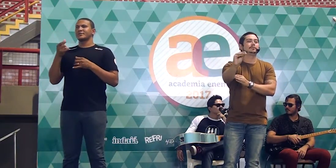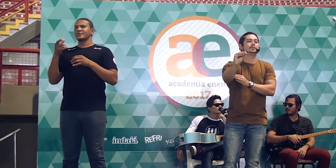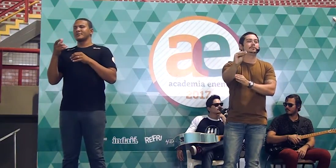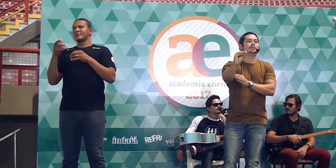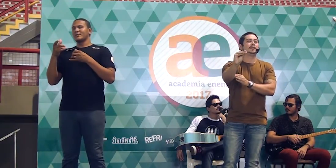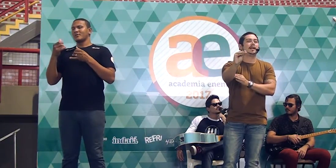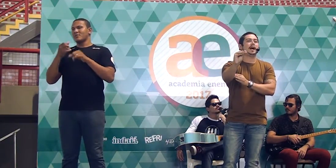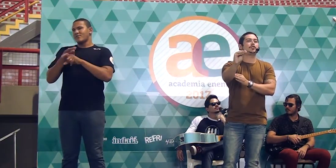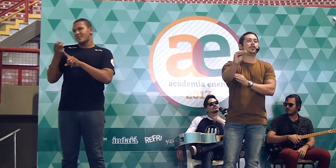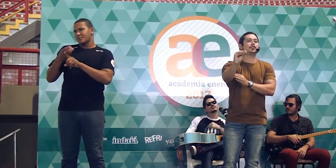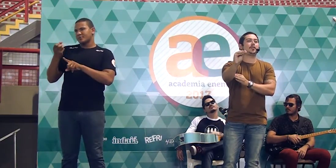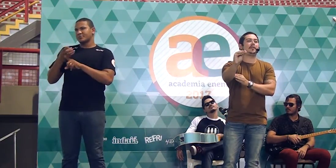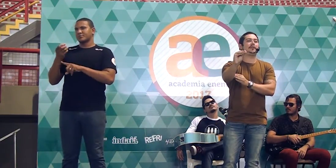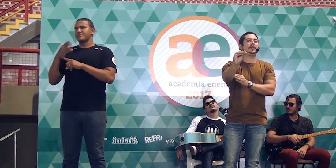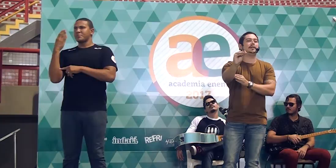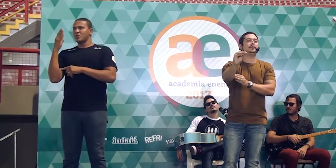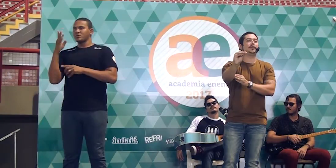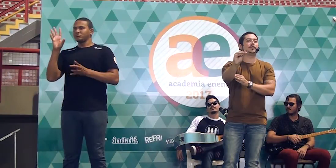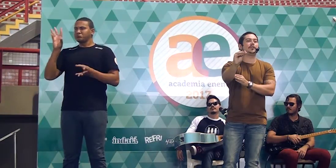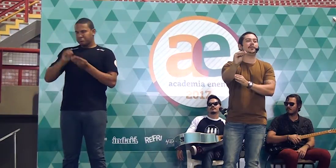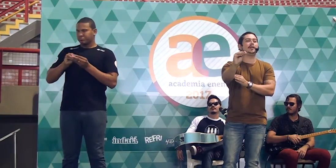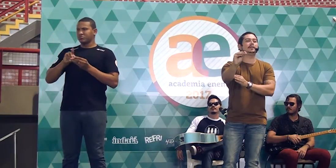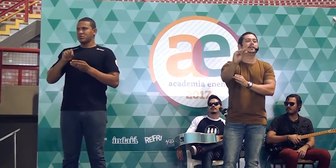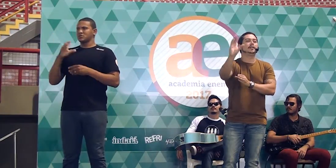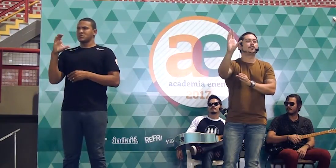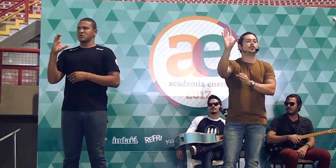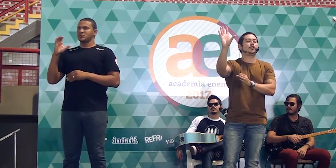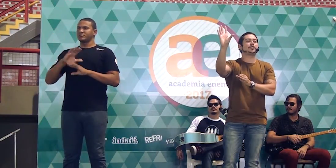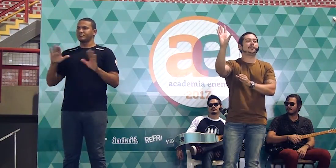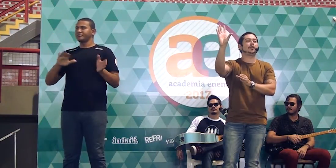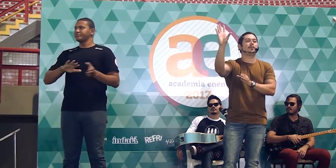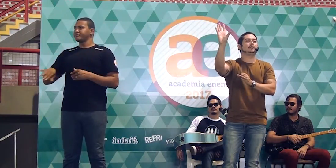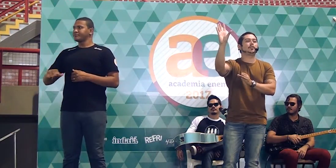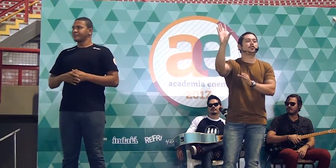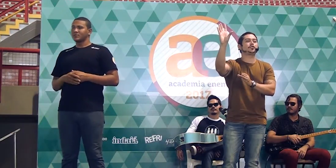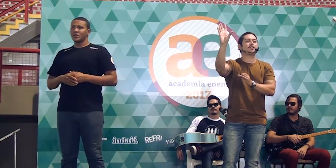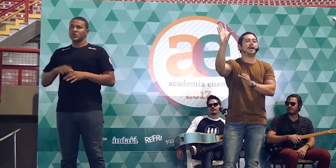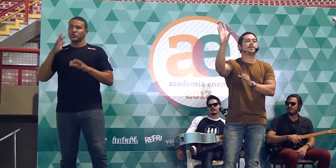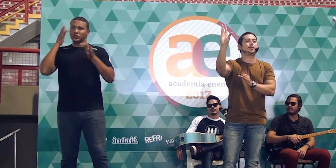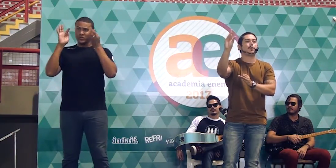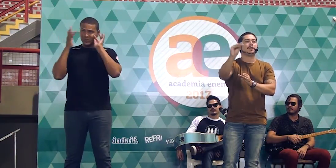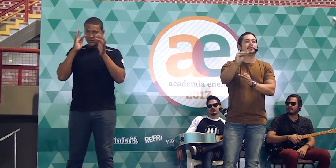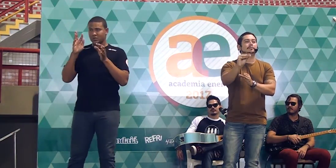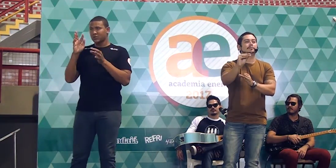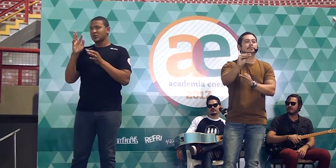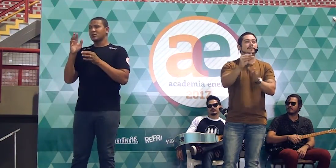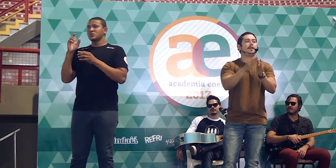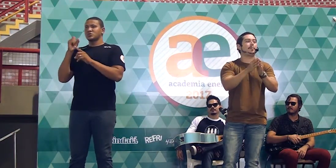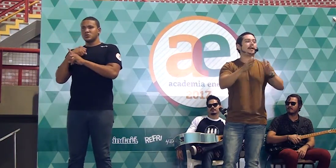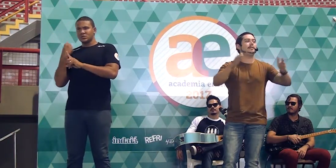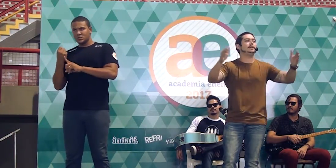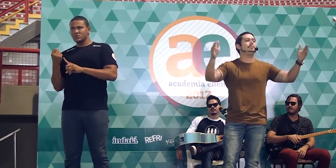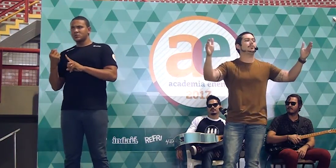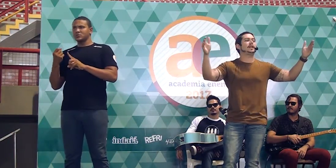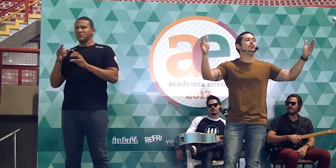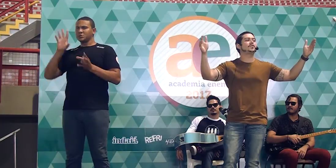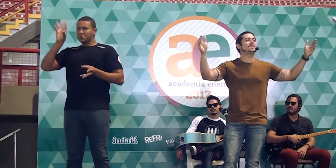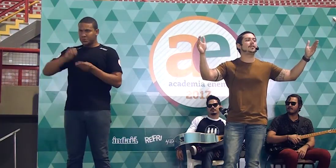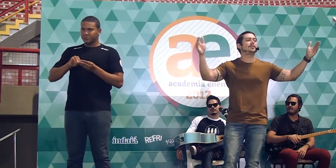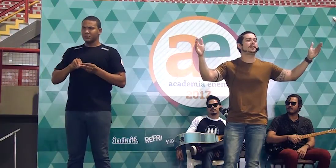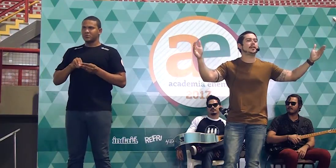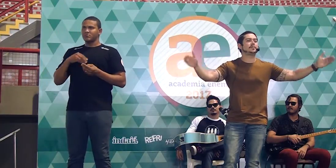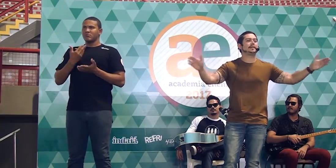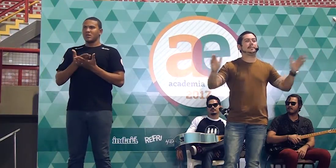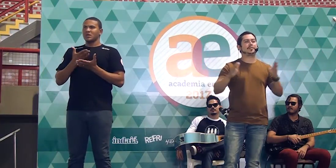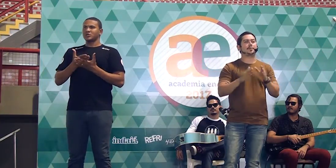ciências. A história, geografia, filosofia, sociologia virou estudos sociais. E eu peguei e botei não